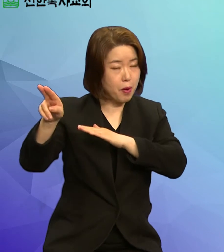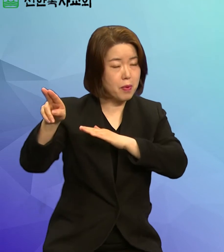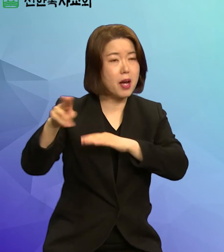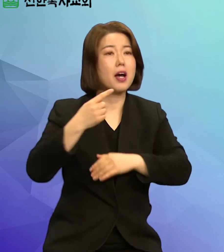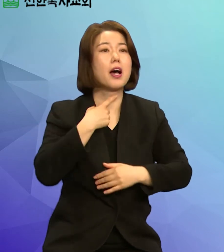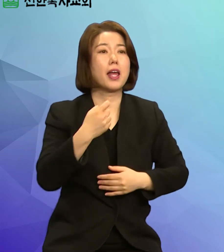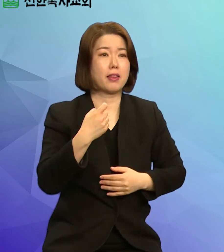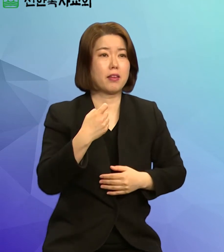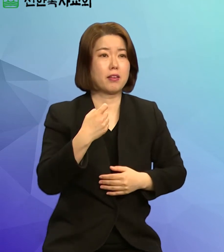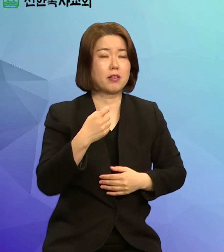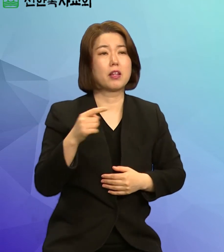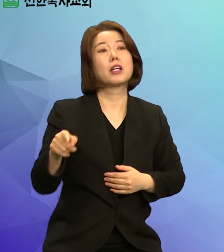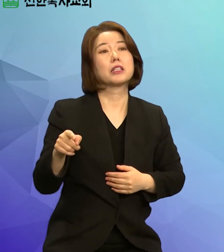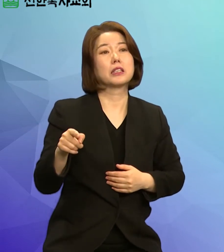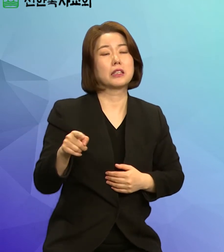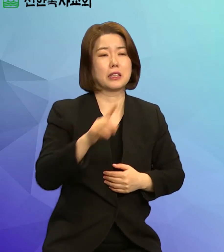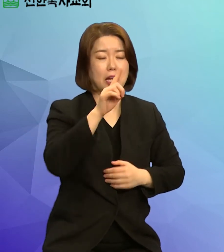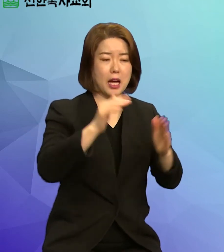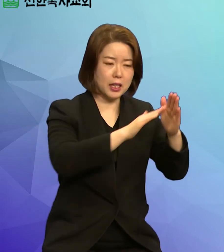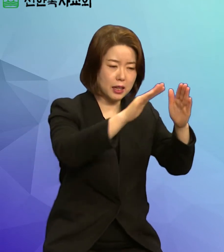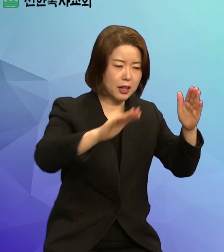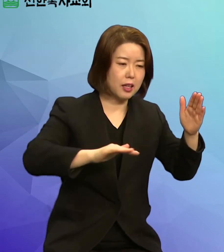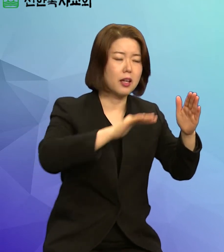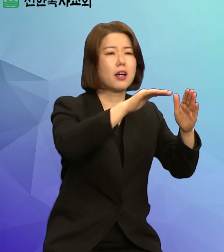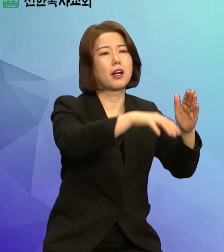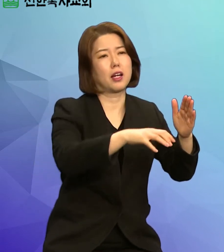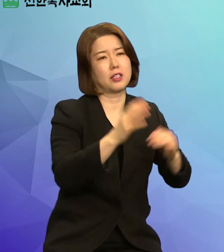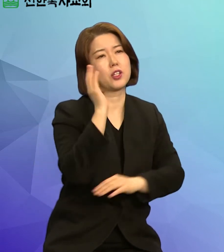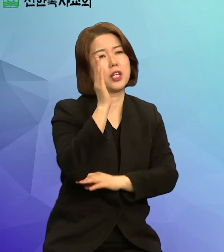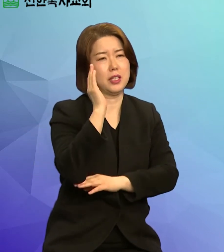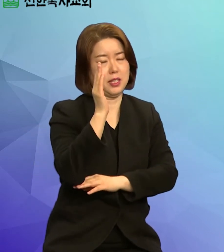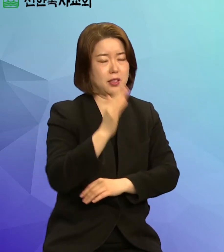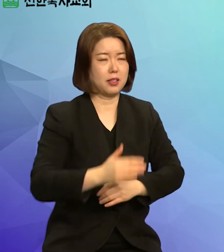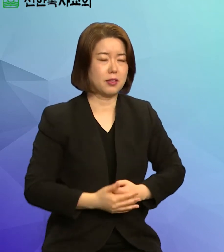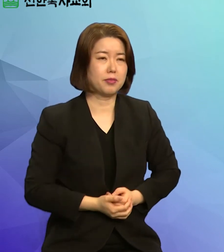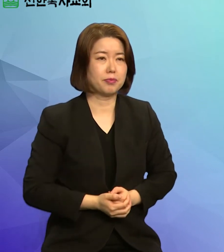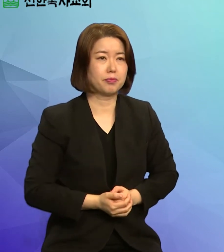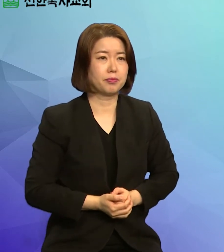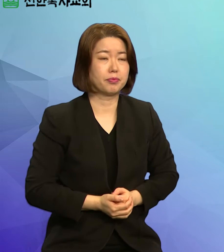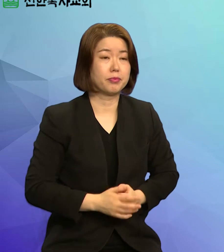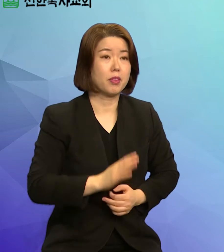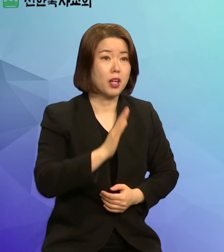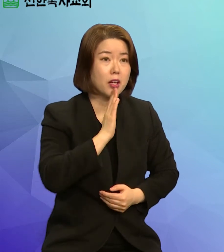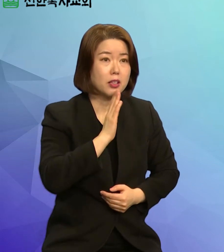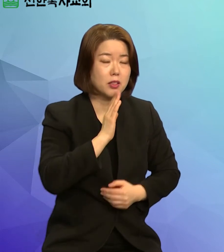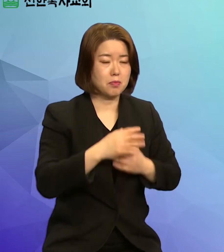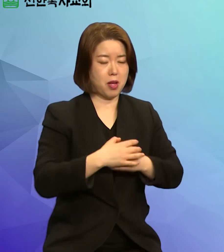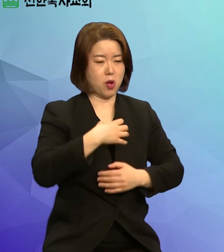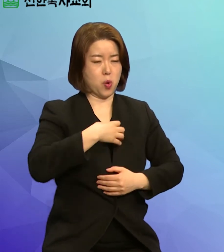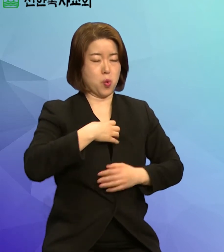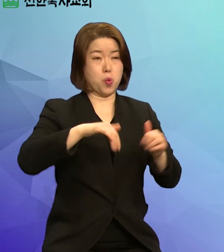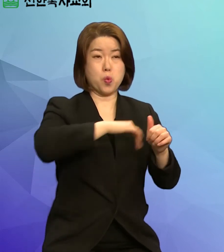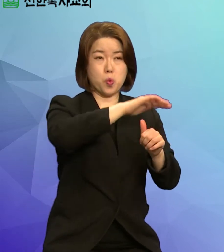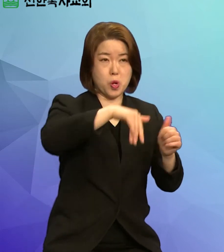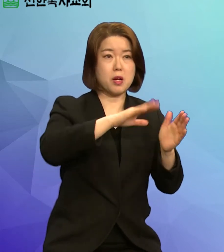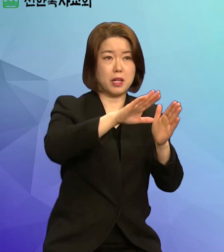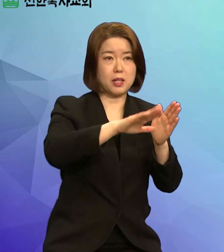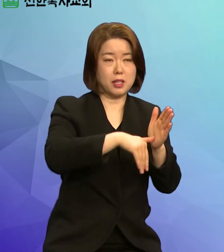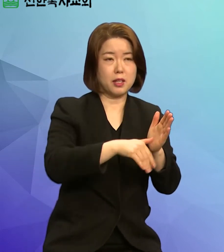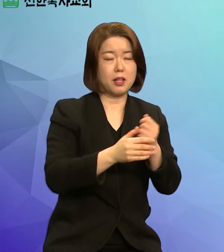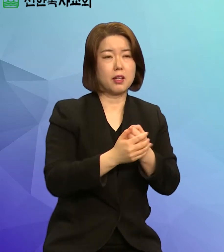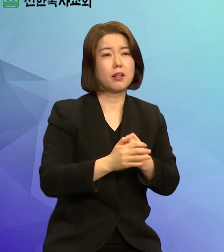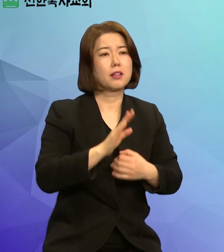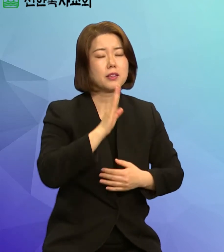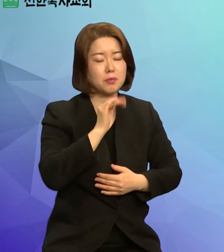했던, 그랬던 한 가정의 이야기입니다. 정말 위기 상황에